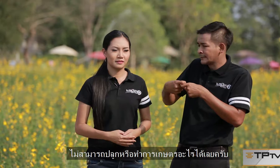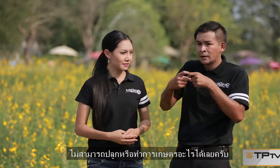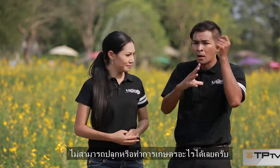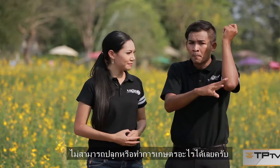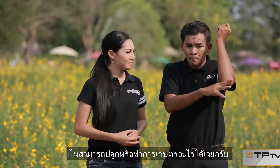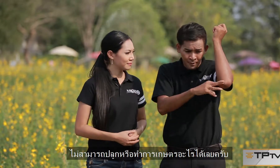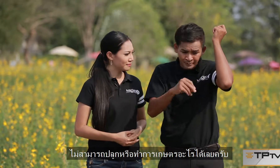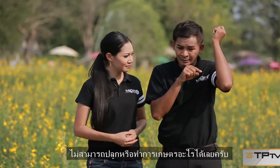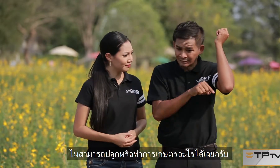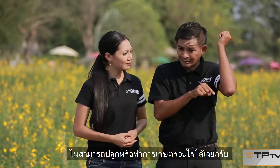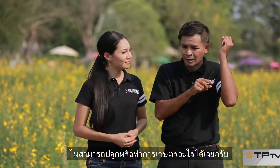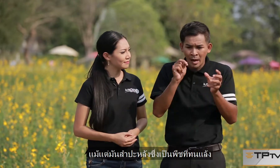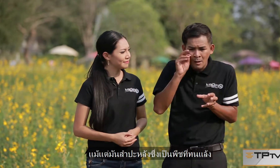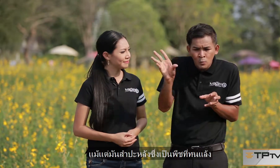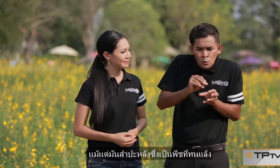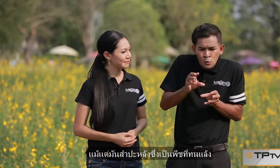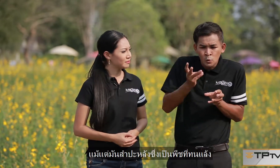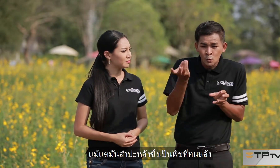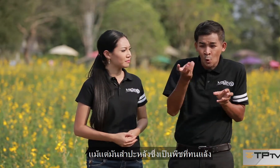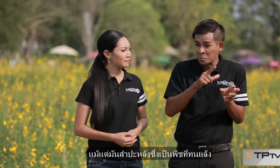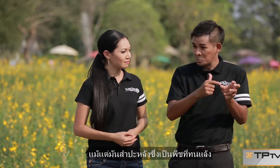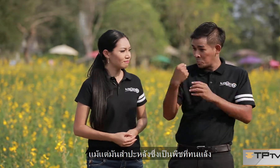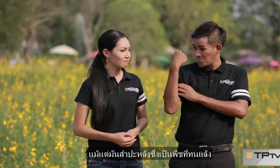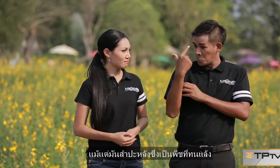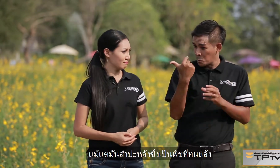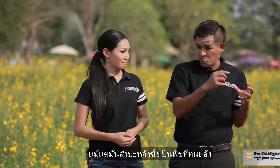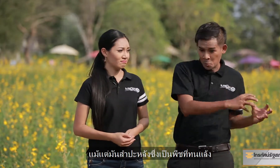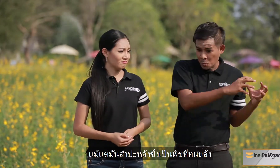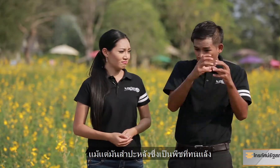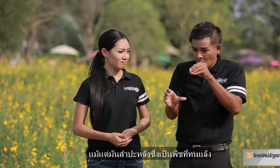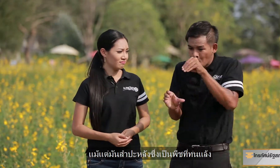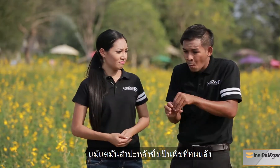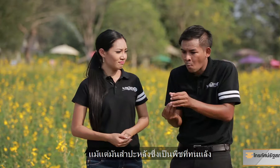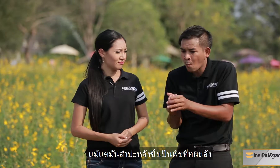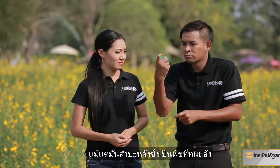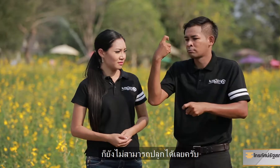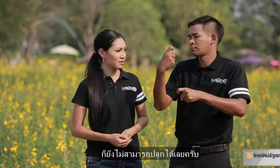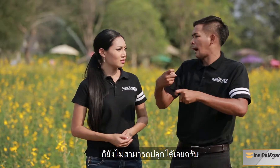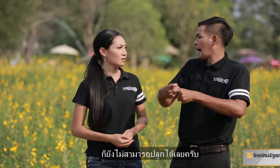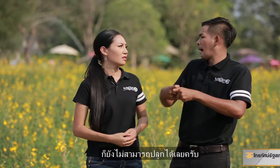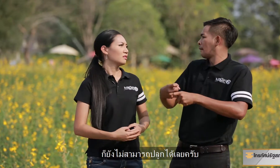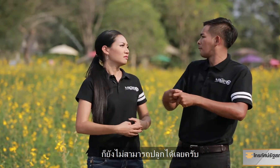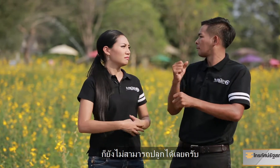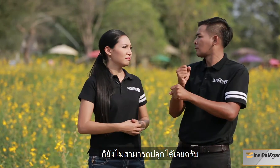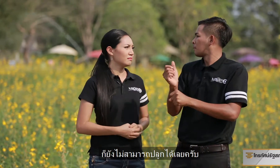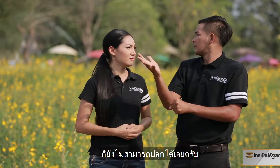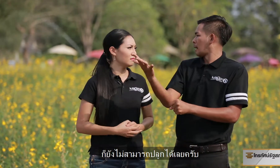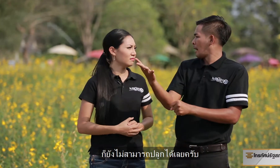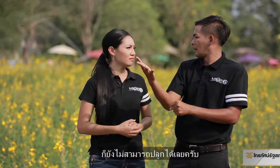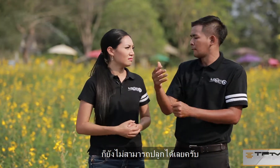เกษตรอะไรได้เลยครับแม้แต่มันสำปะหลังซึ่งเป็นพืชที่ทนแล้งก็ยังไม่สามารถปลูกได้เลยครับ